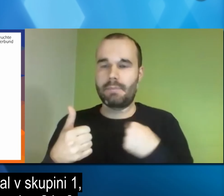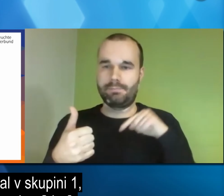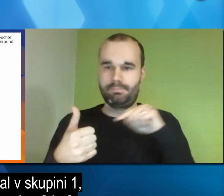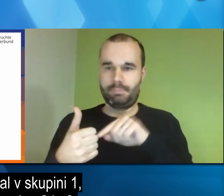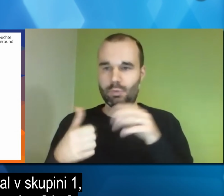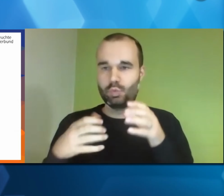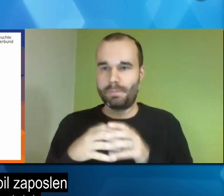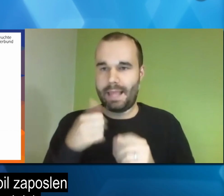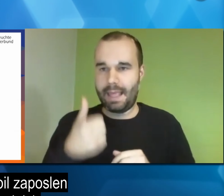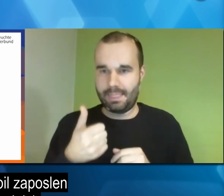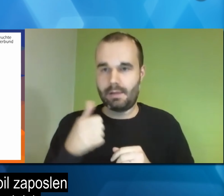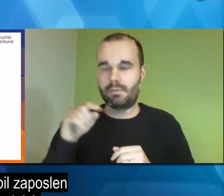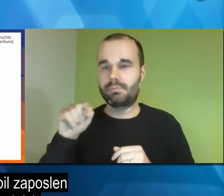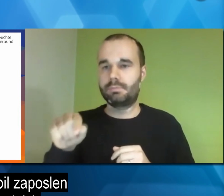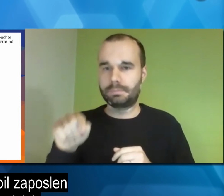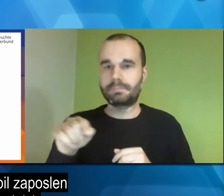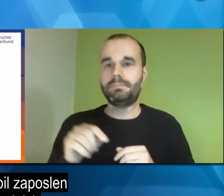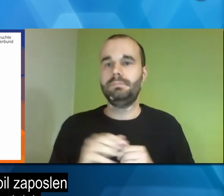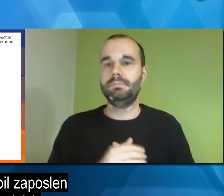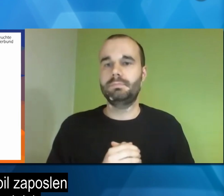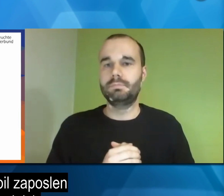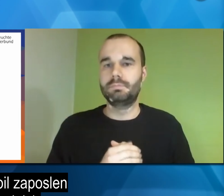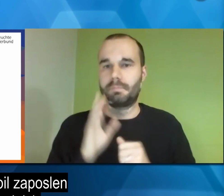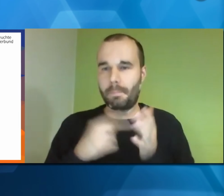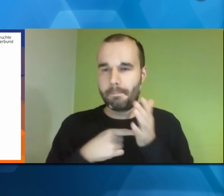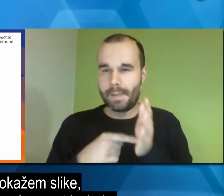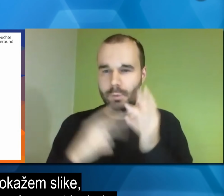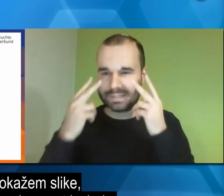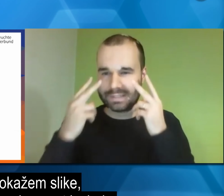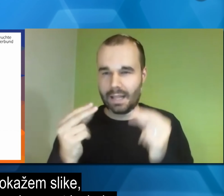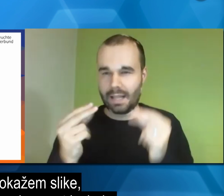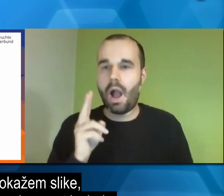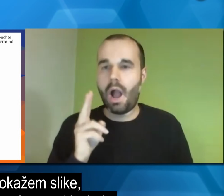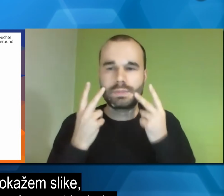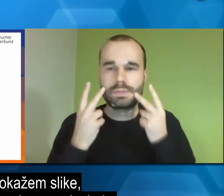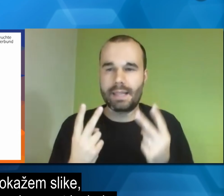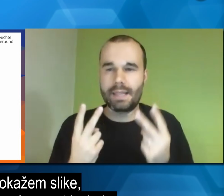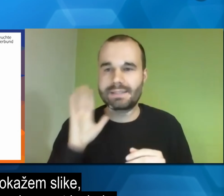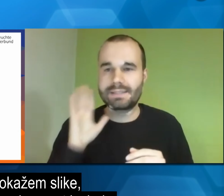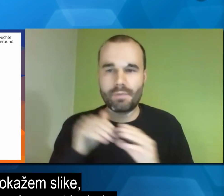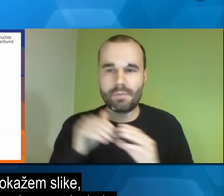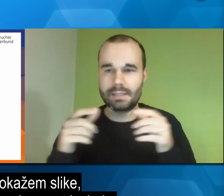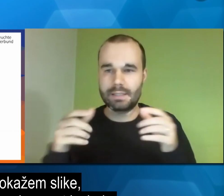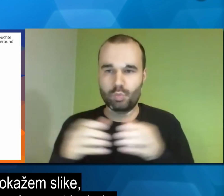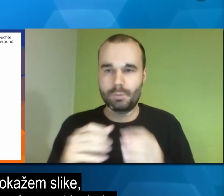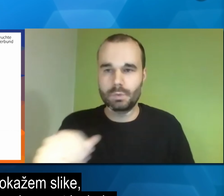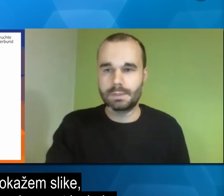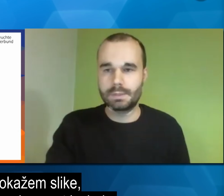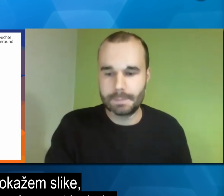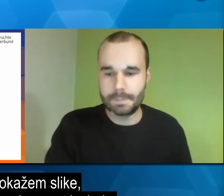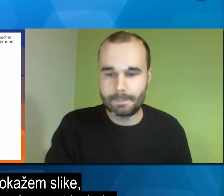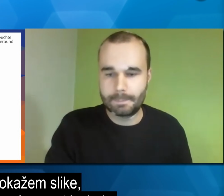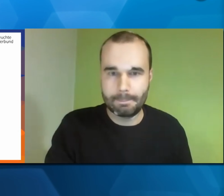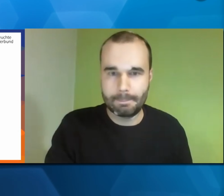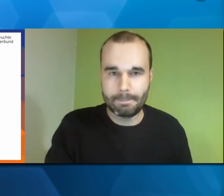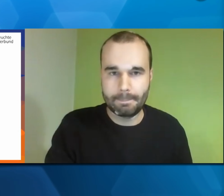in skupina 3, jaz pa sem bil zaposlen v skupini 1. Sedaj pa vam pokažem slike, kako stanovanjska skupnost